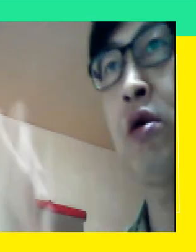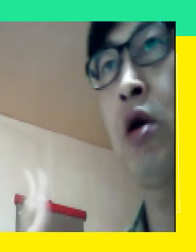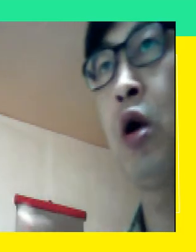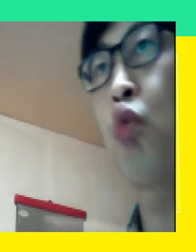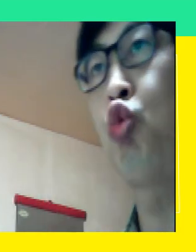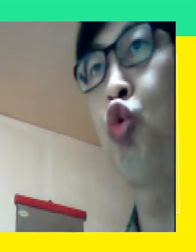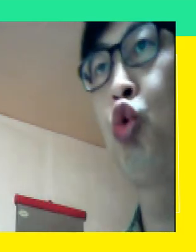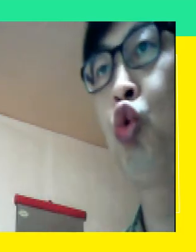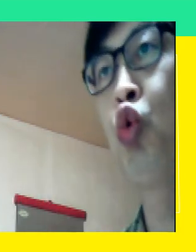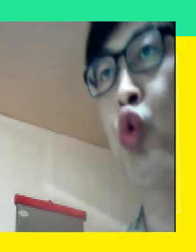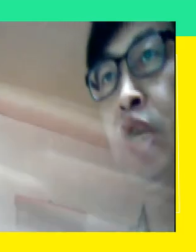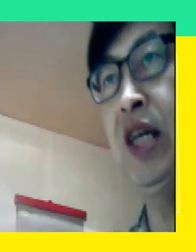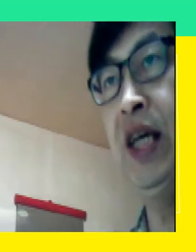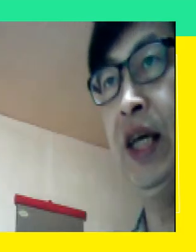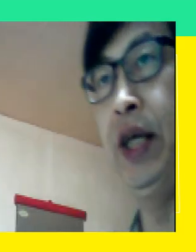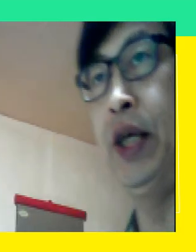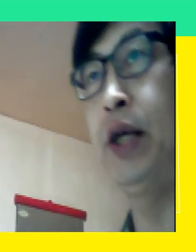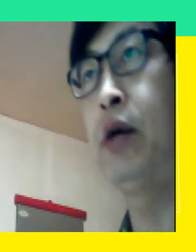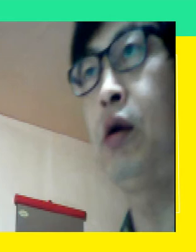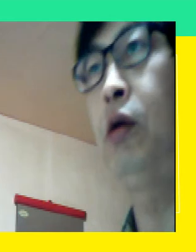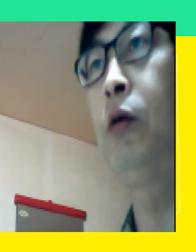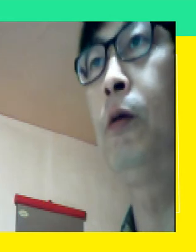말이죠 우리